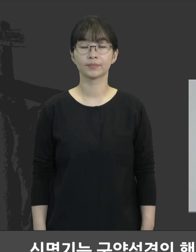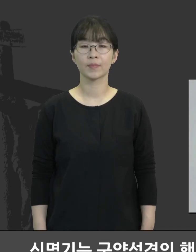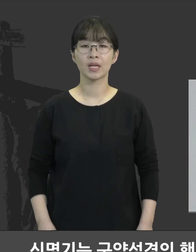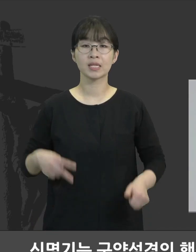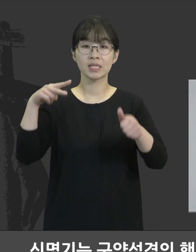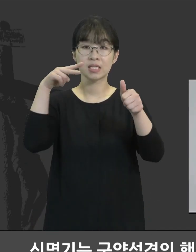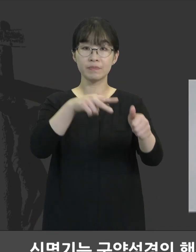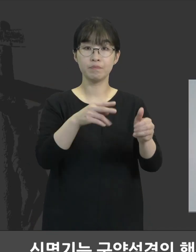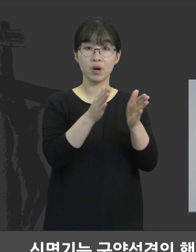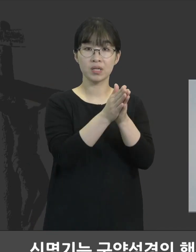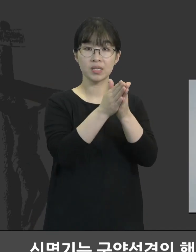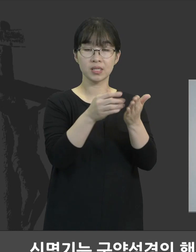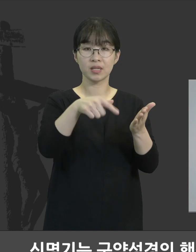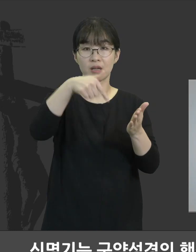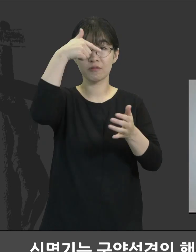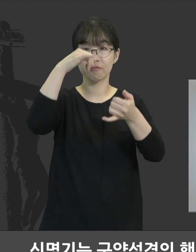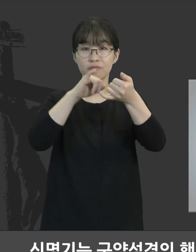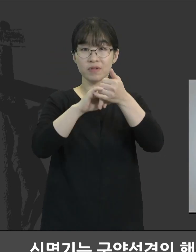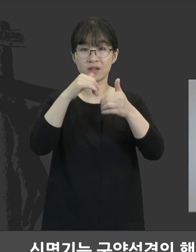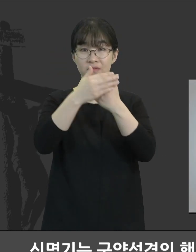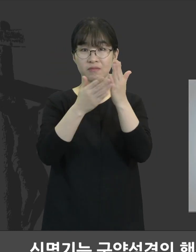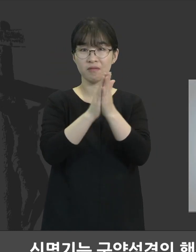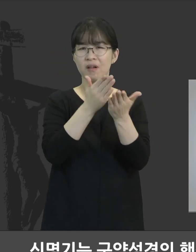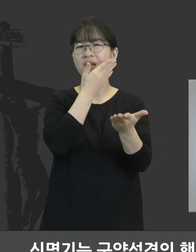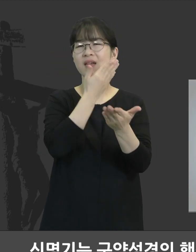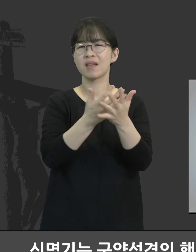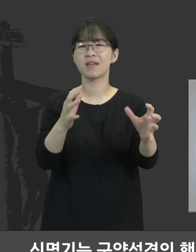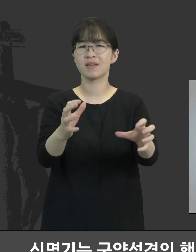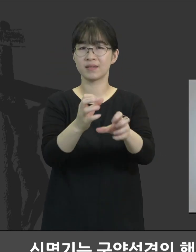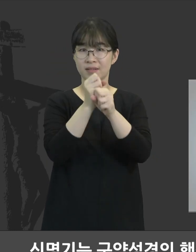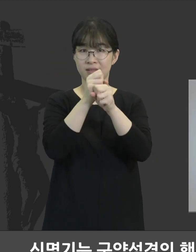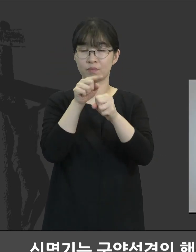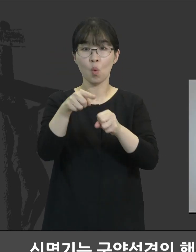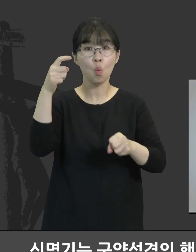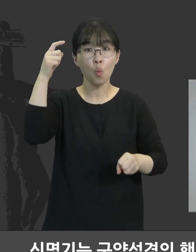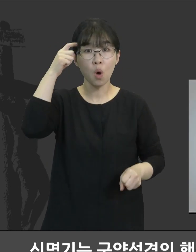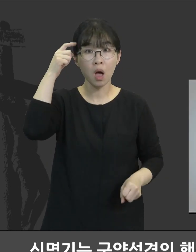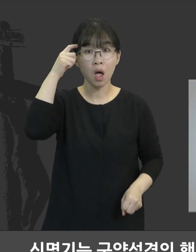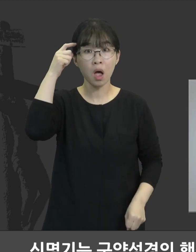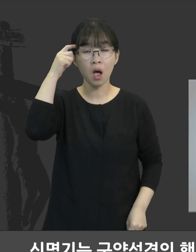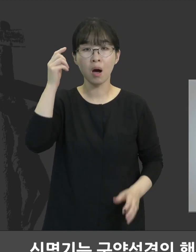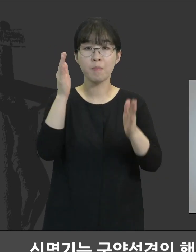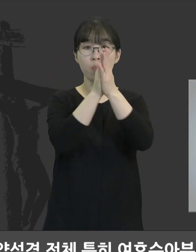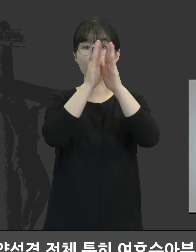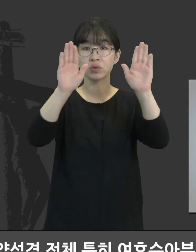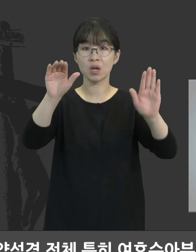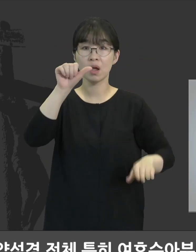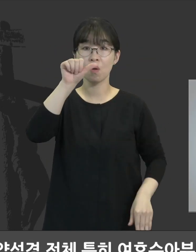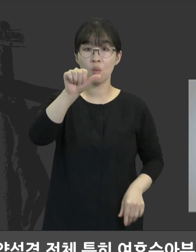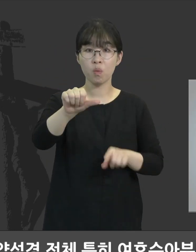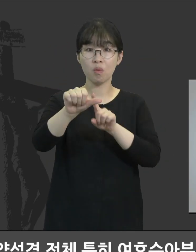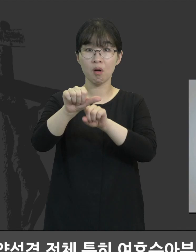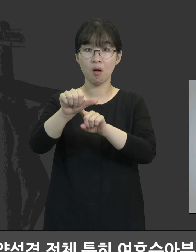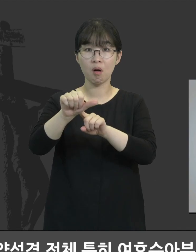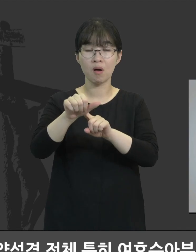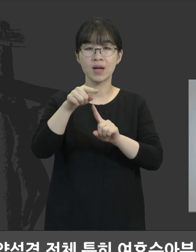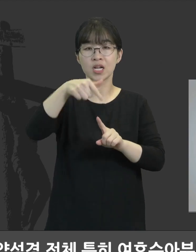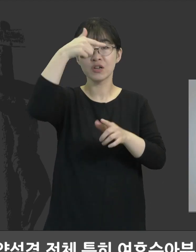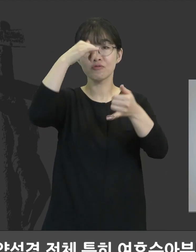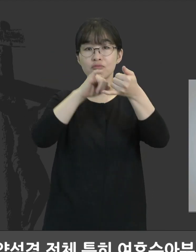신명기는 구약 성경의 핵심이라고 불립니다. 그 이유는 모세오경의 정점을 이루고 구약 성경 전체,